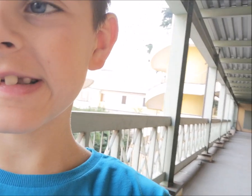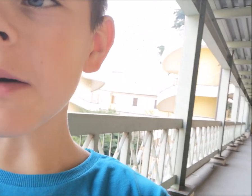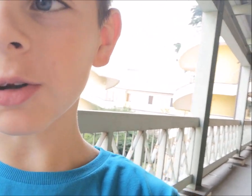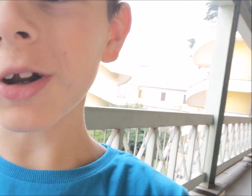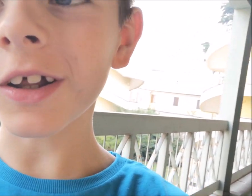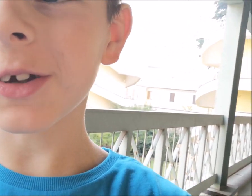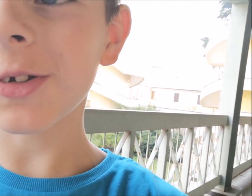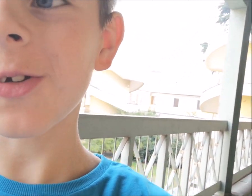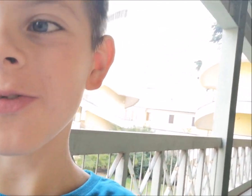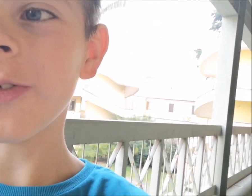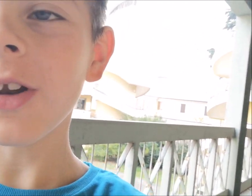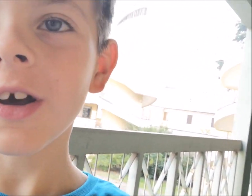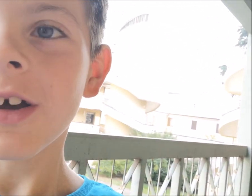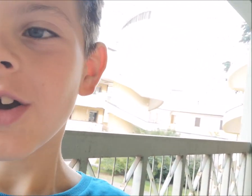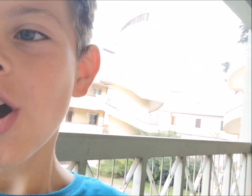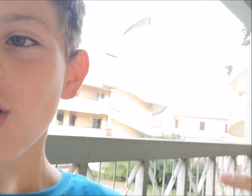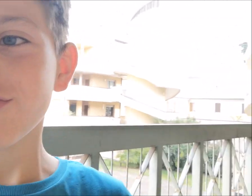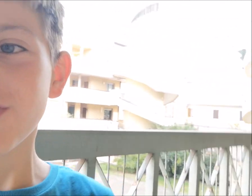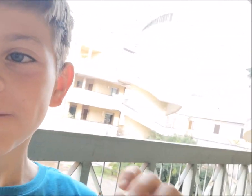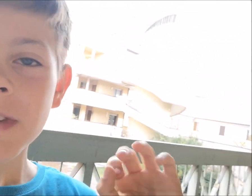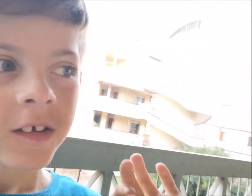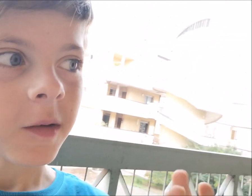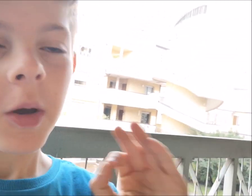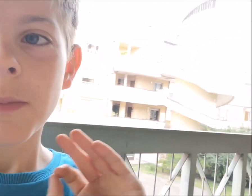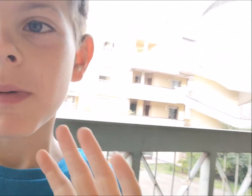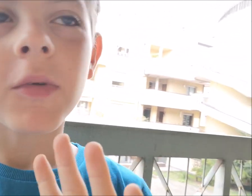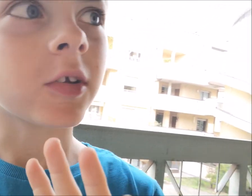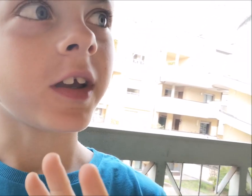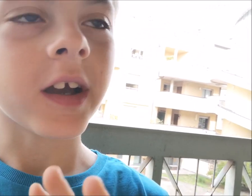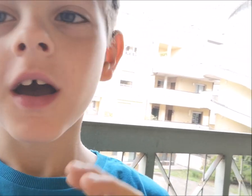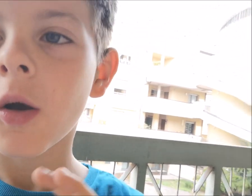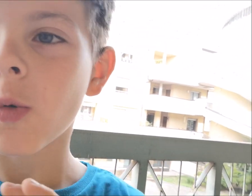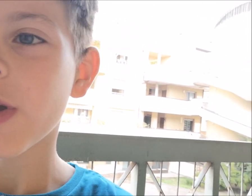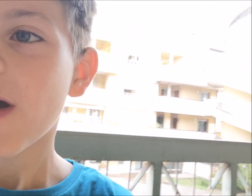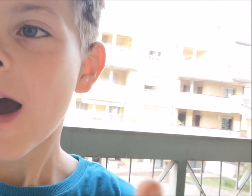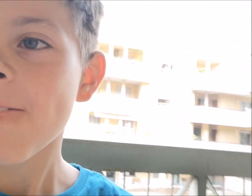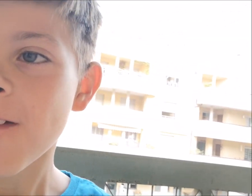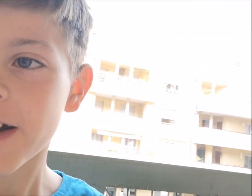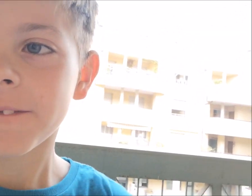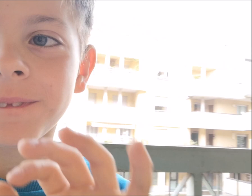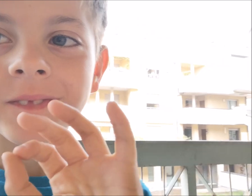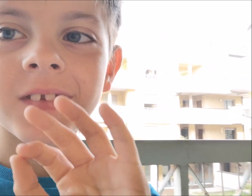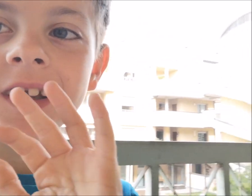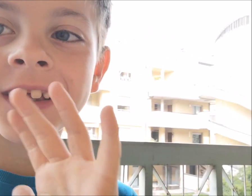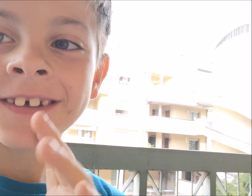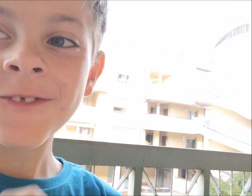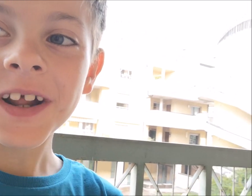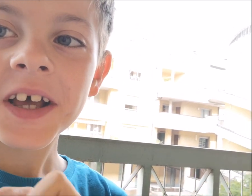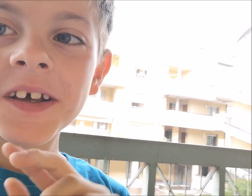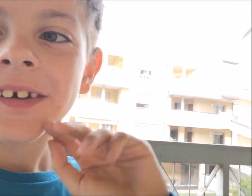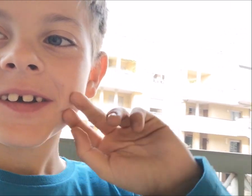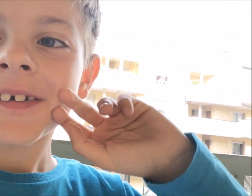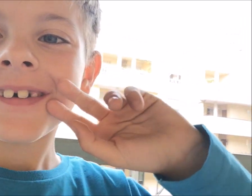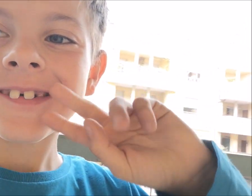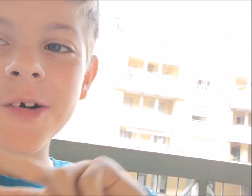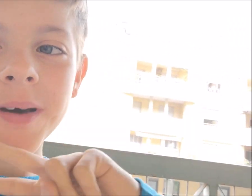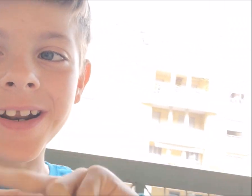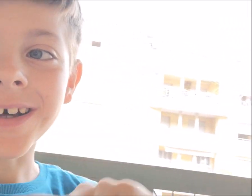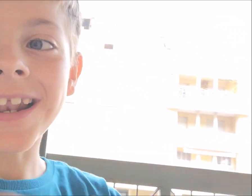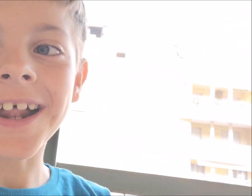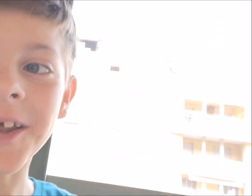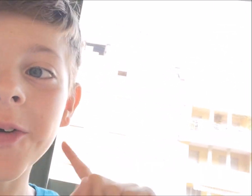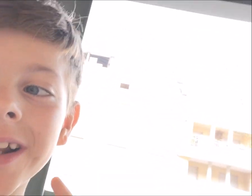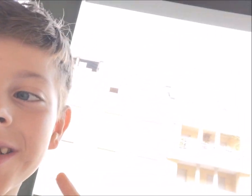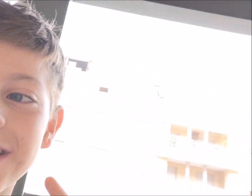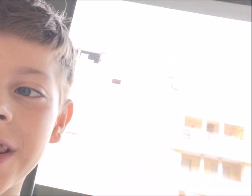Ciao ragazzi, siamo tornati, che sono noi. Oggi siamo in biblioteca qui a fare una